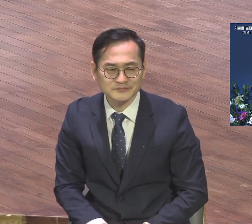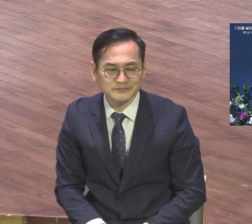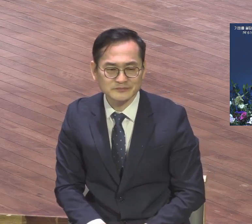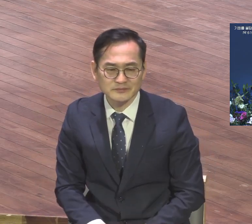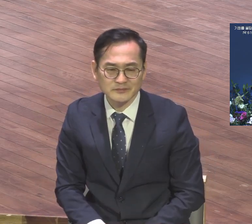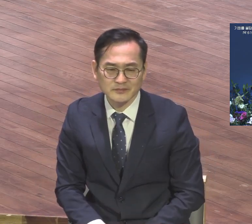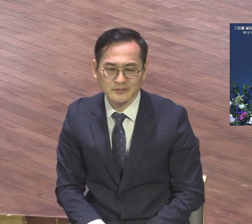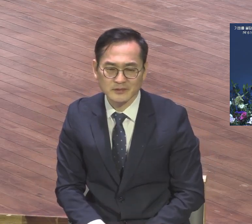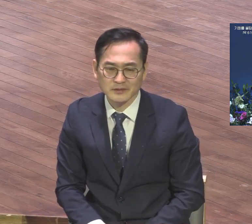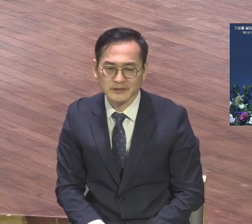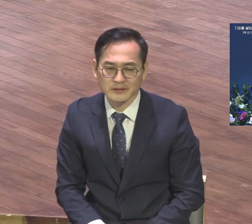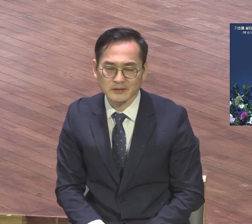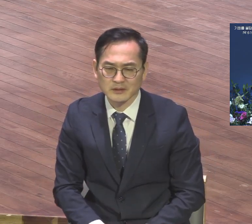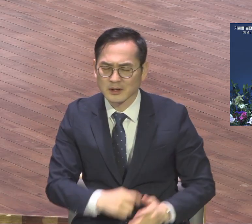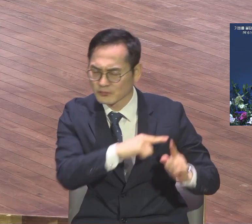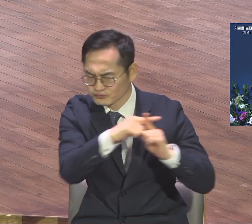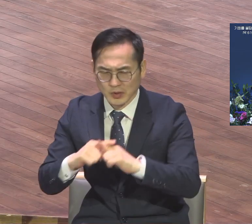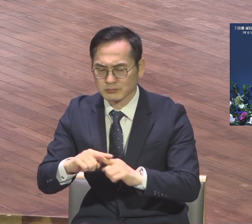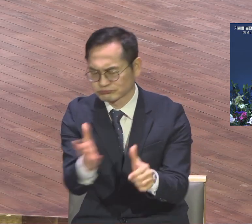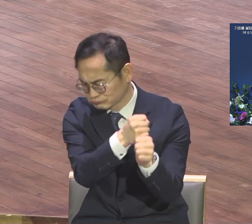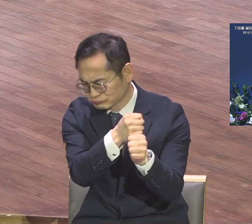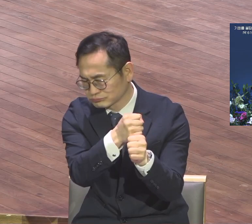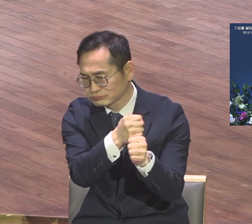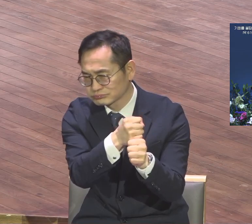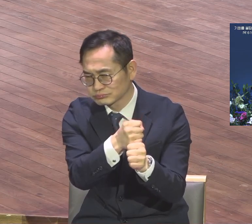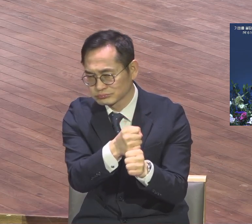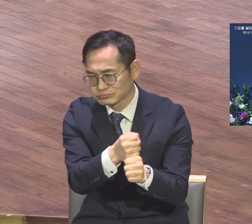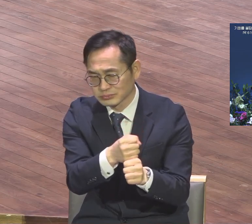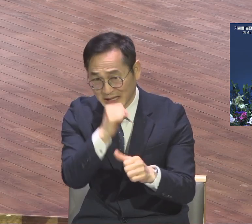하지 않습니다. 무조건 잡아라. 한다 해라.